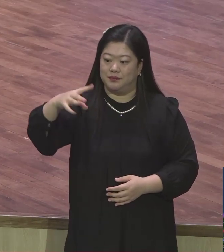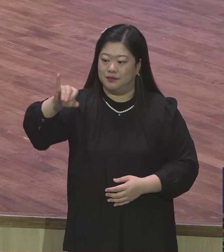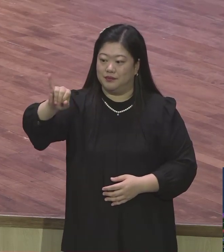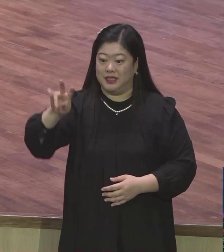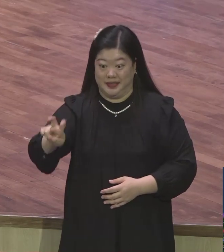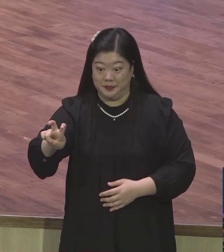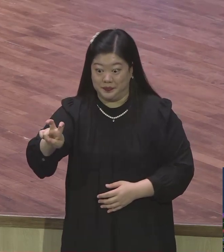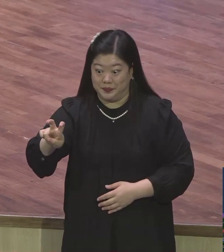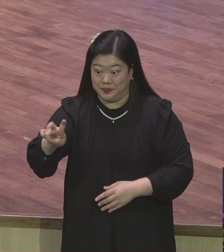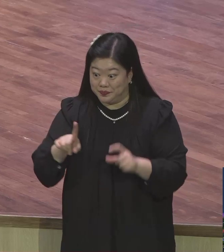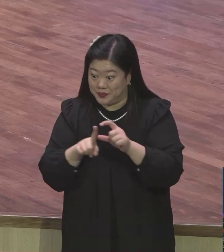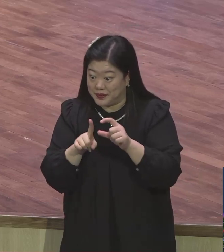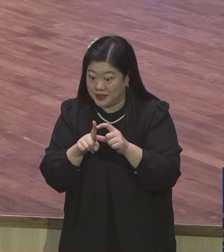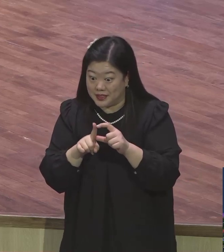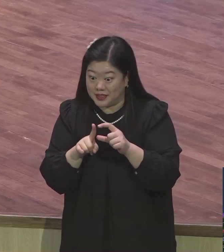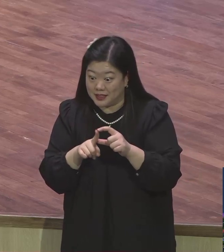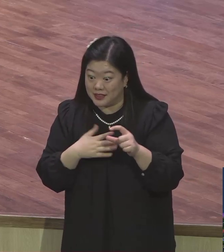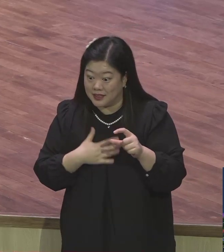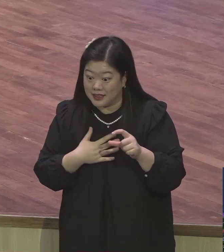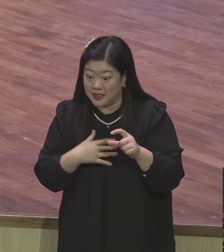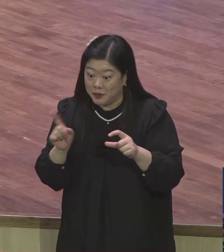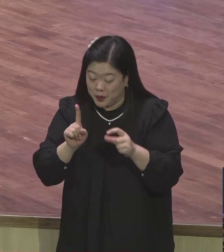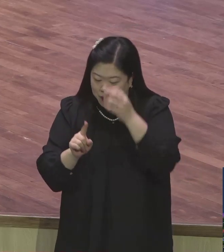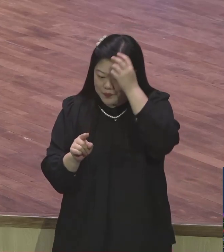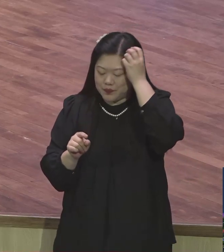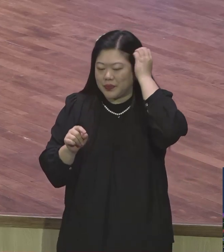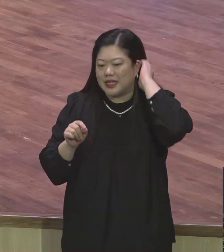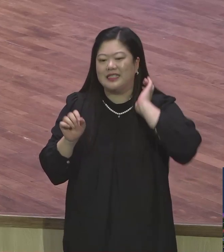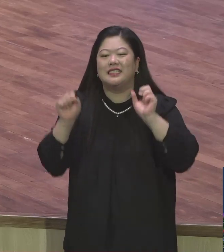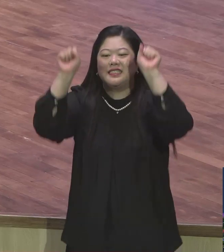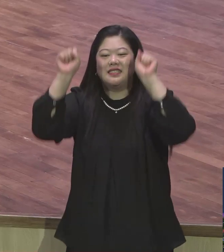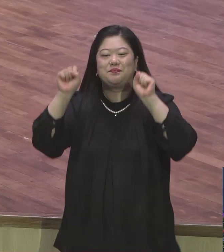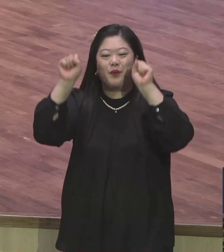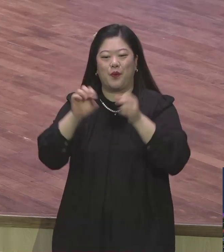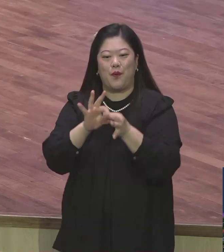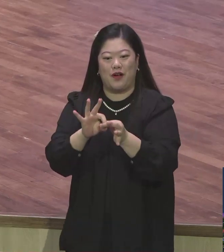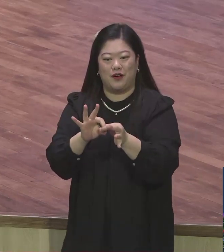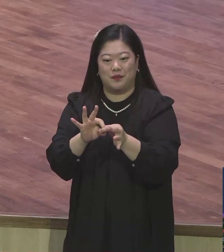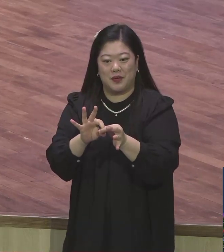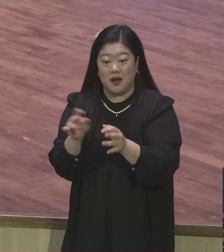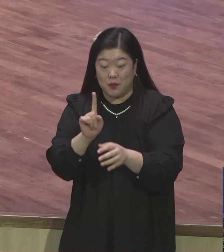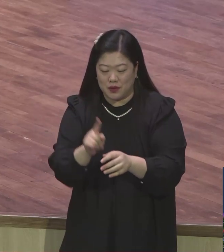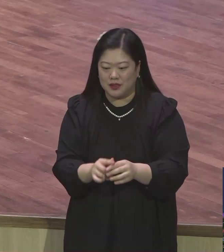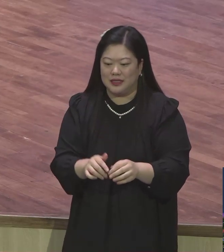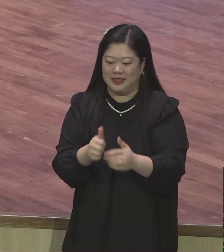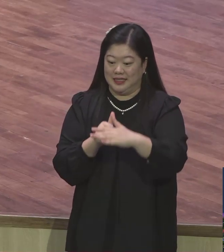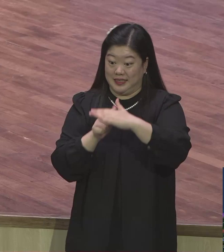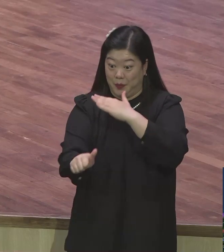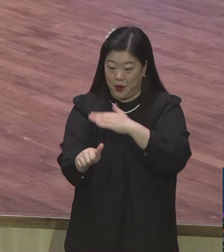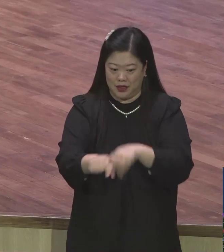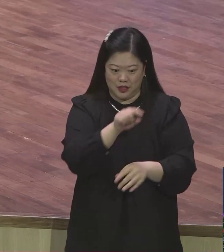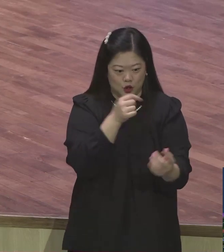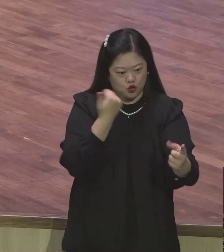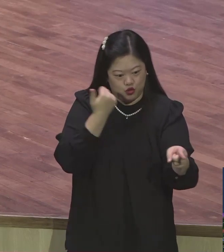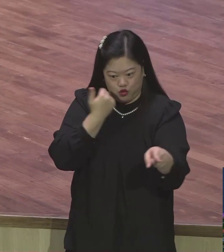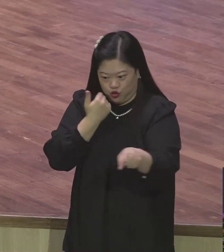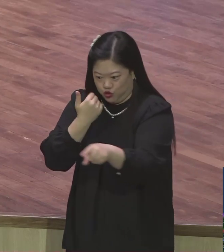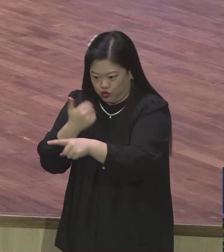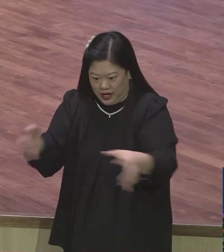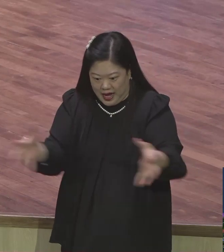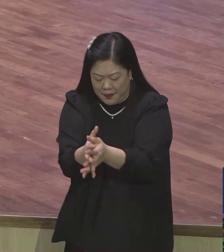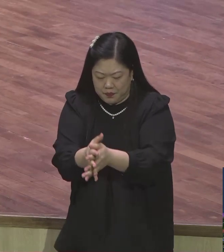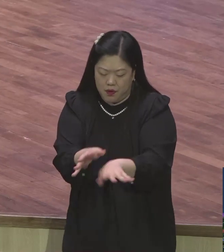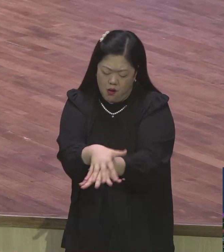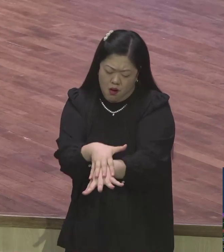사용되어지는데, 최고의 구성원이 뭉쳐서 최고의 팀워크를 그렇게 발휘하는